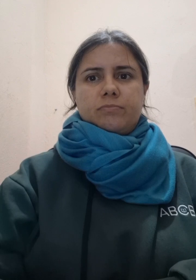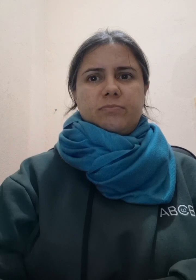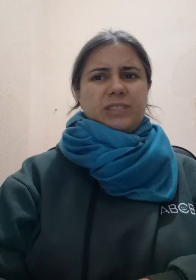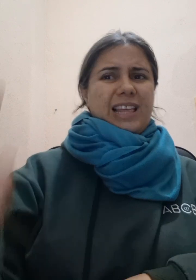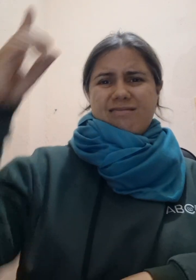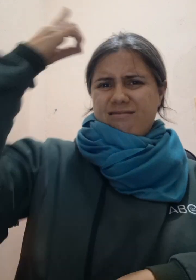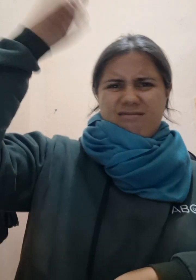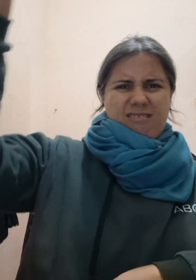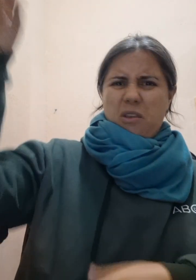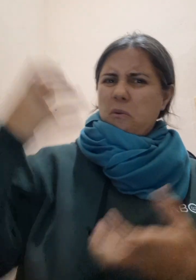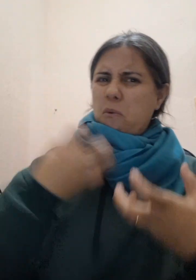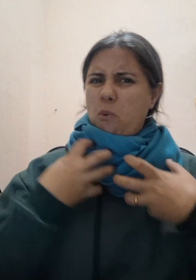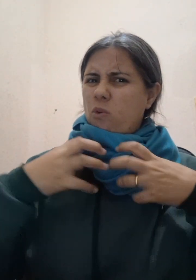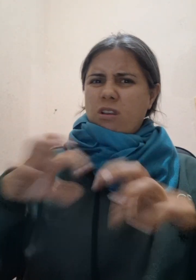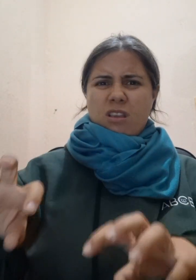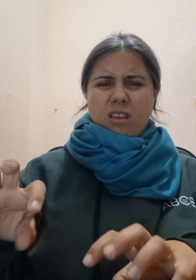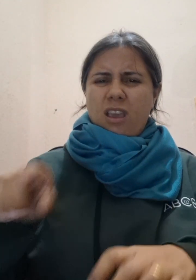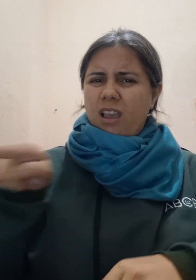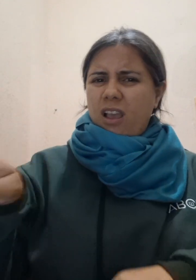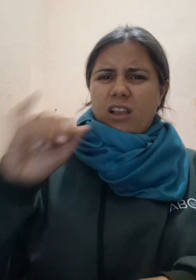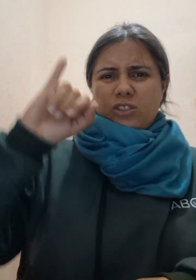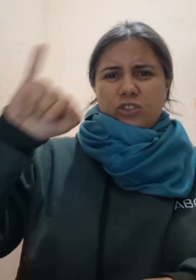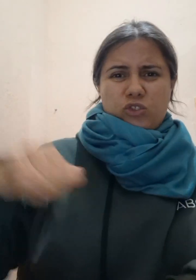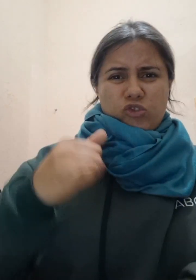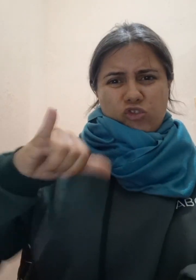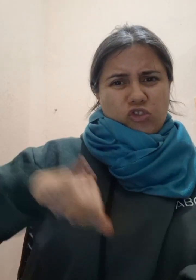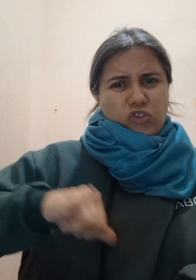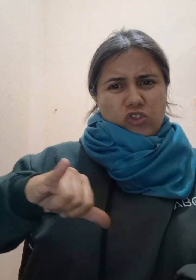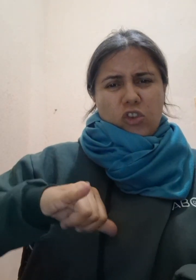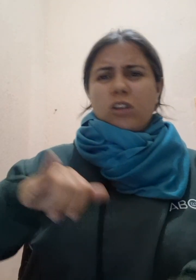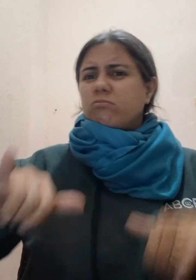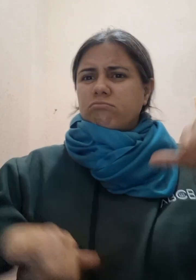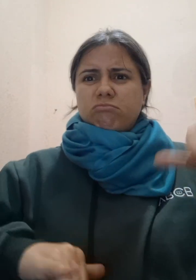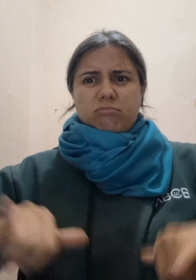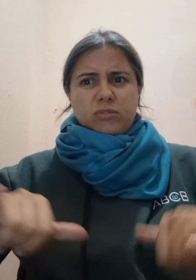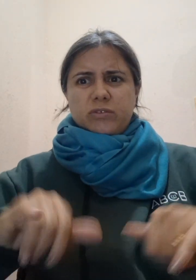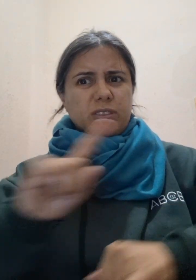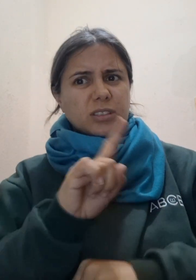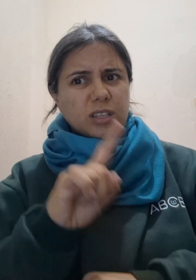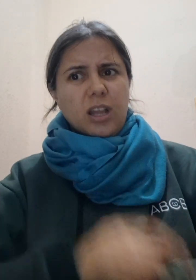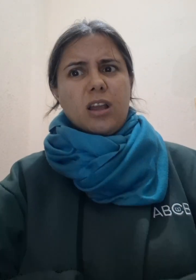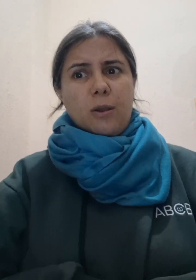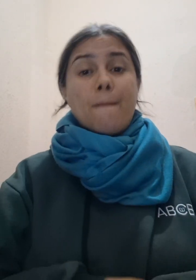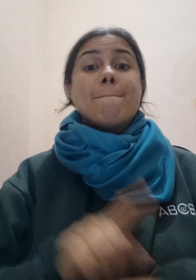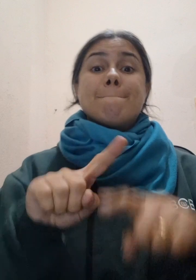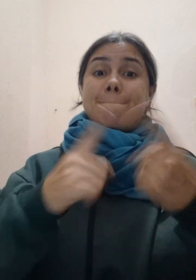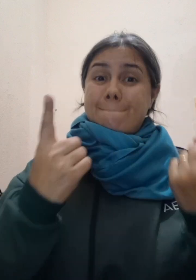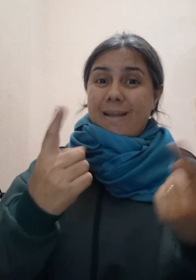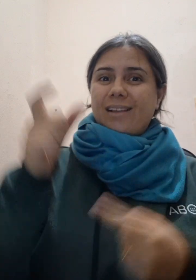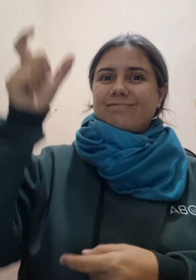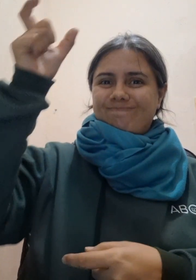enfrenta o sofrimento, como que a gente passa pelo sofrimento. Deus não quis que Jó